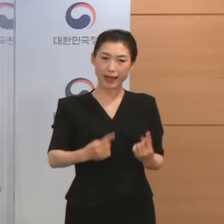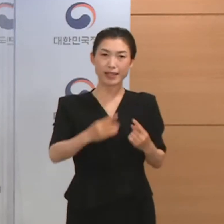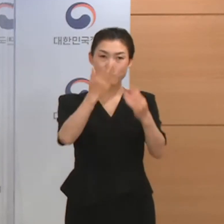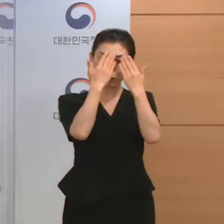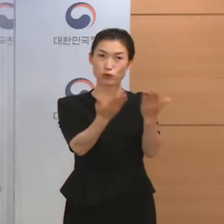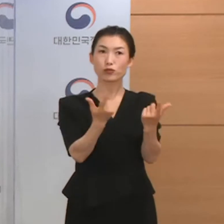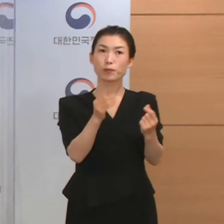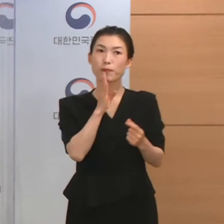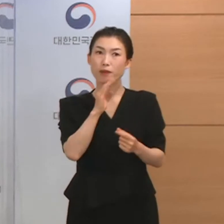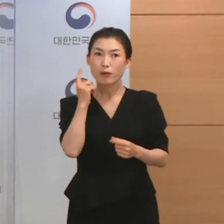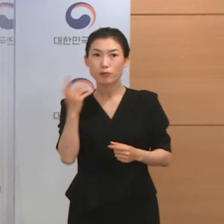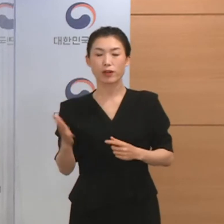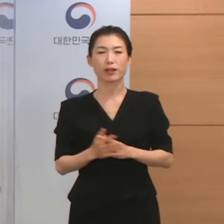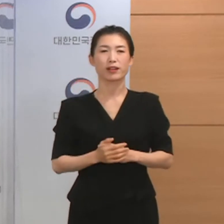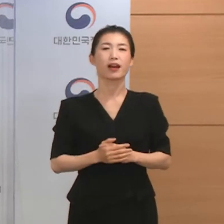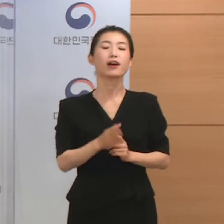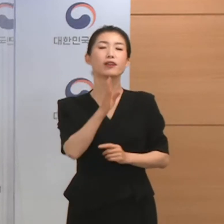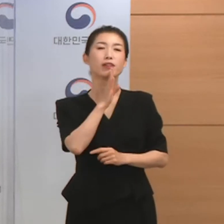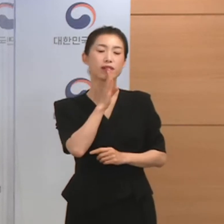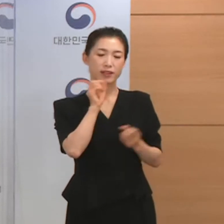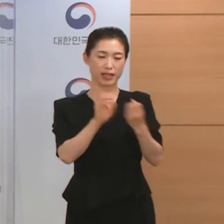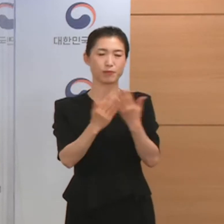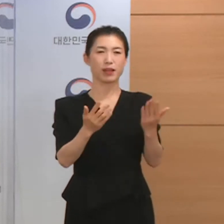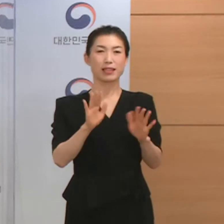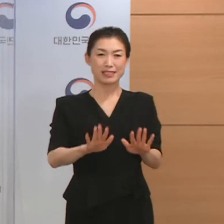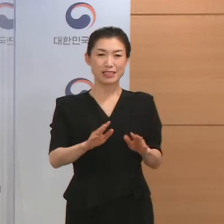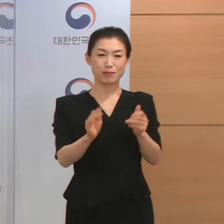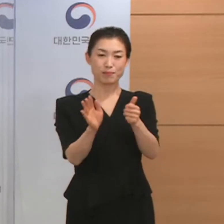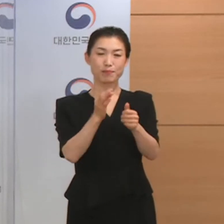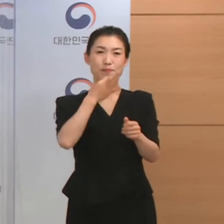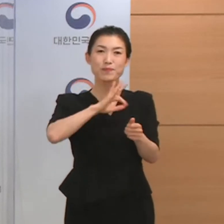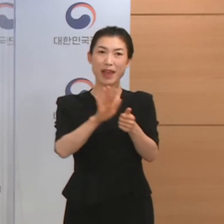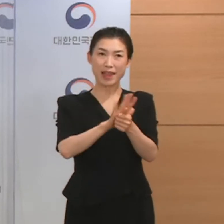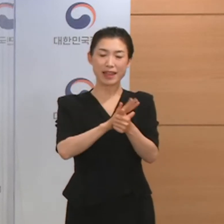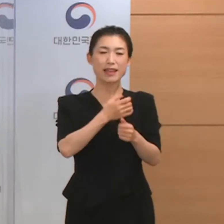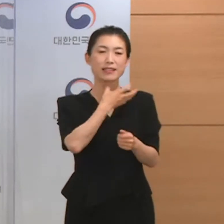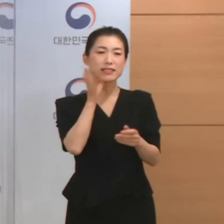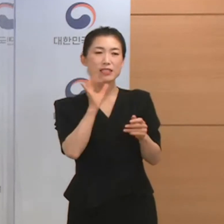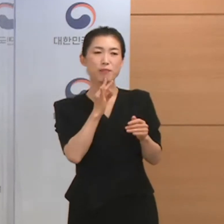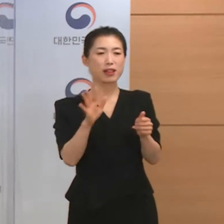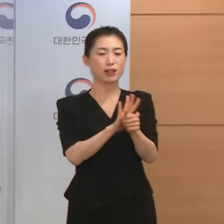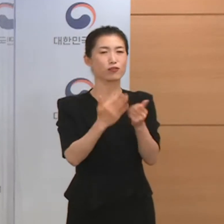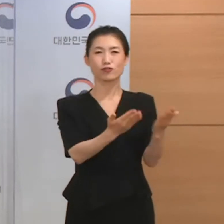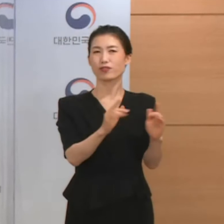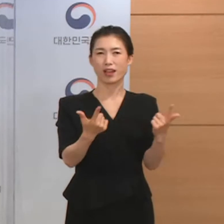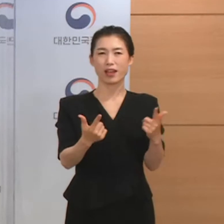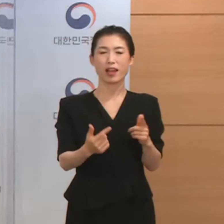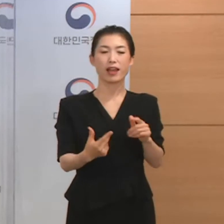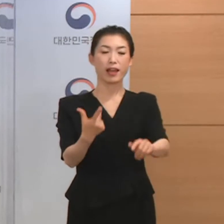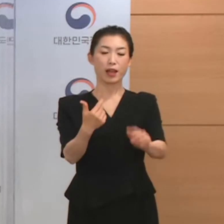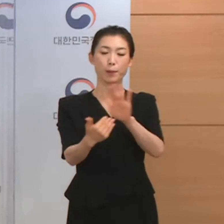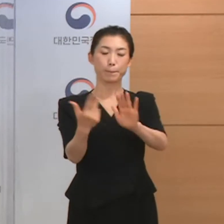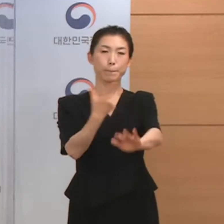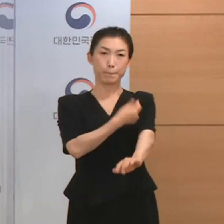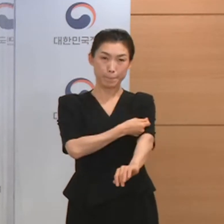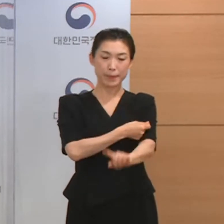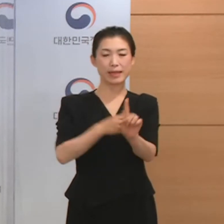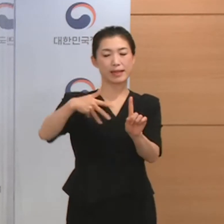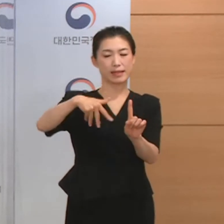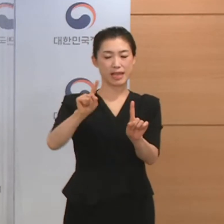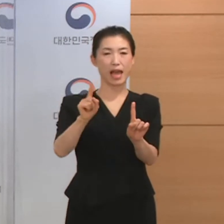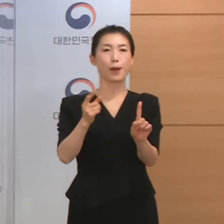내용들은 특별히 고령층만을 대상으로 하는 혜택을 발표하고 있는 것이 아니라 예방접종을 1차 완료한